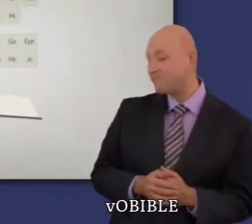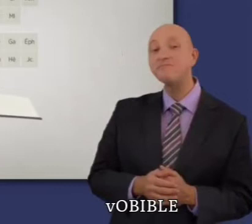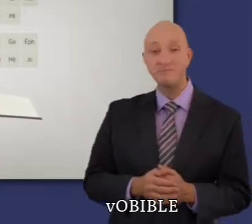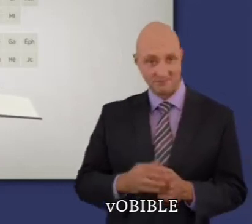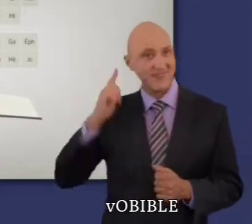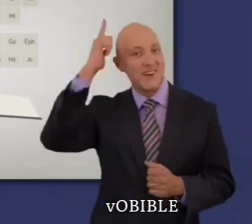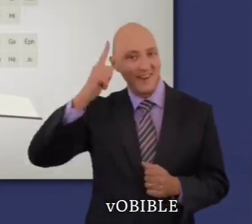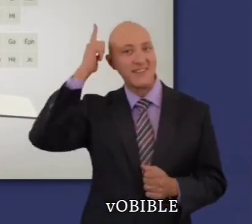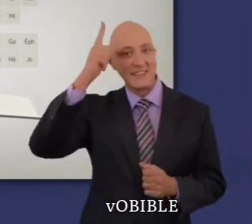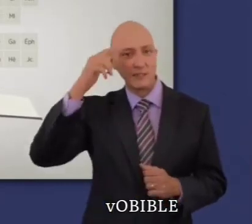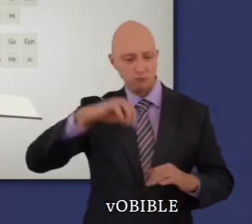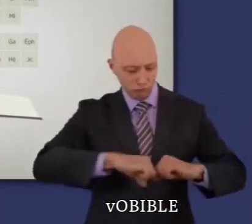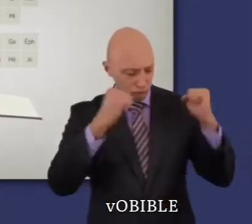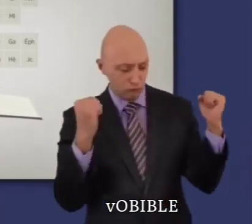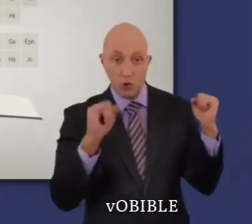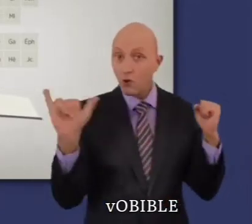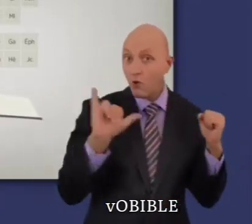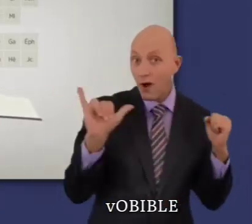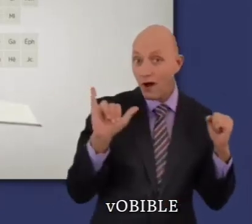Introduction au livre du Lévitique.